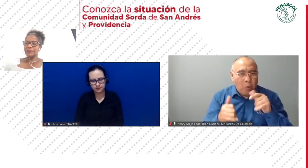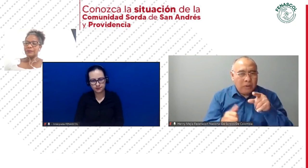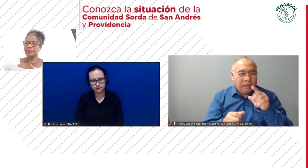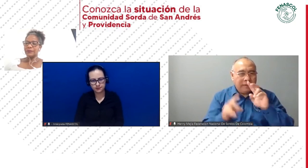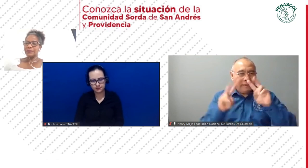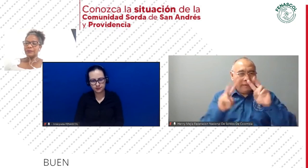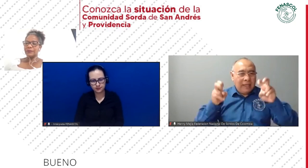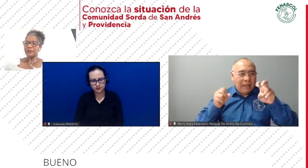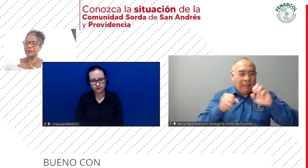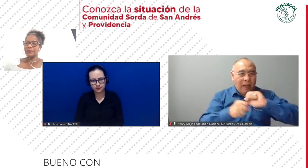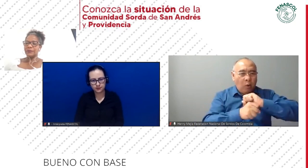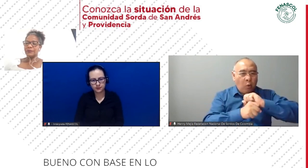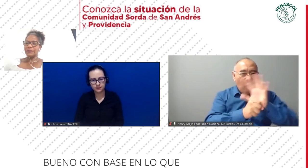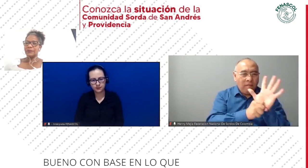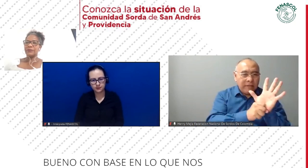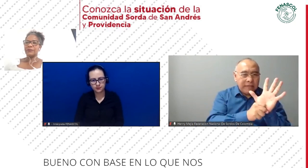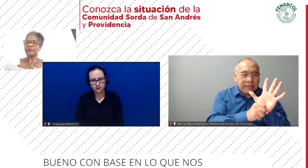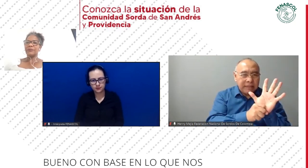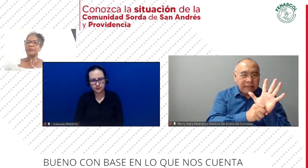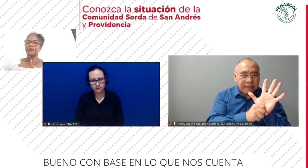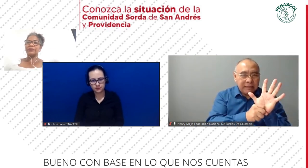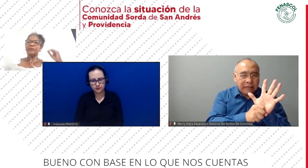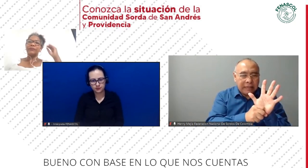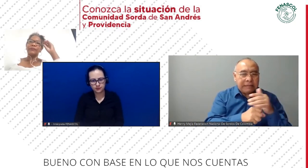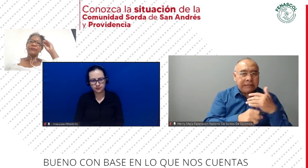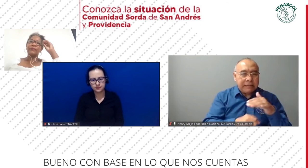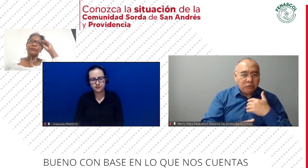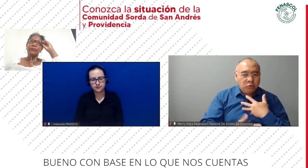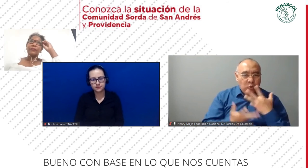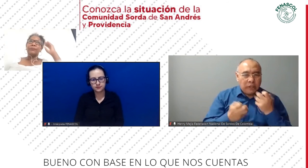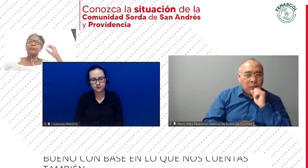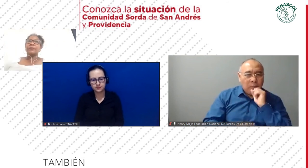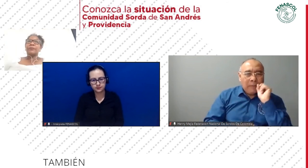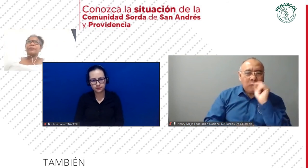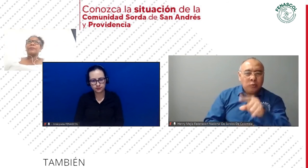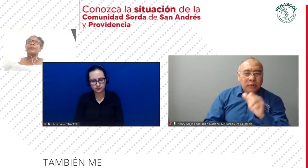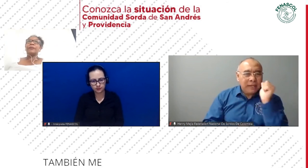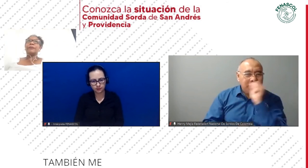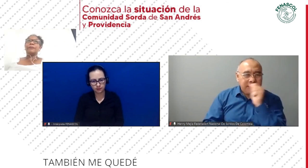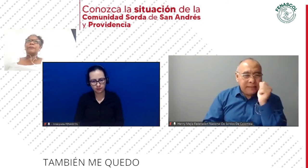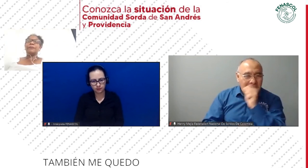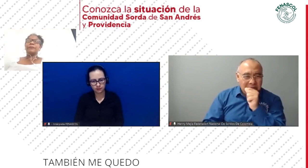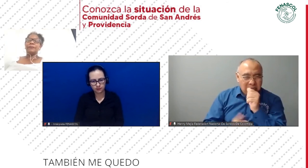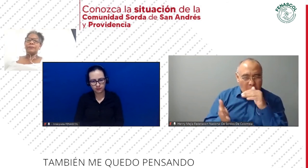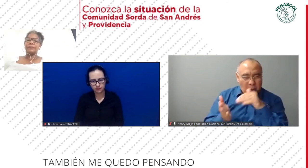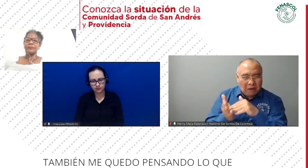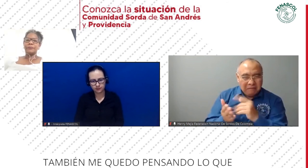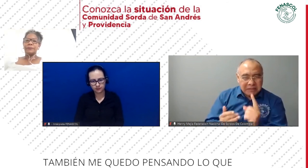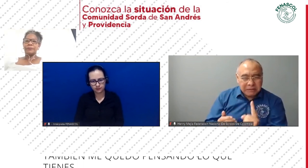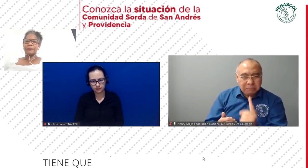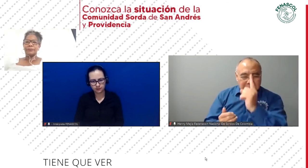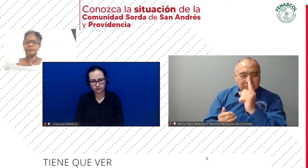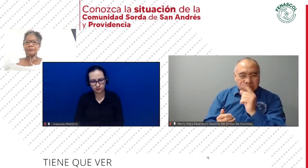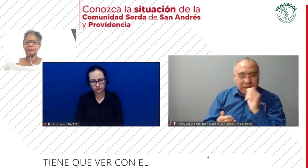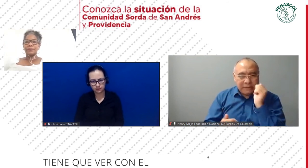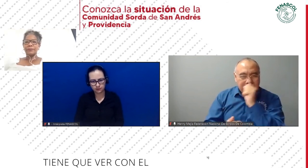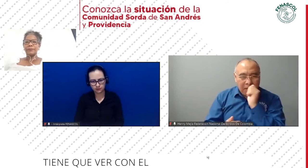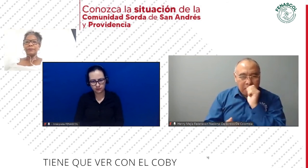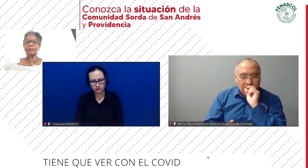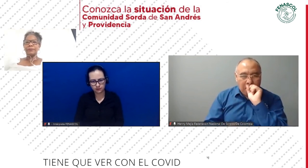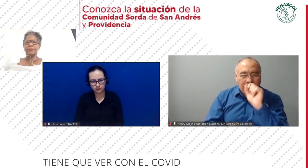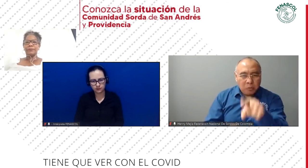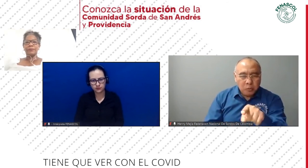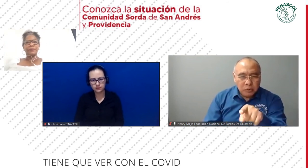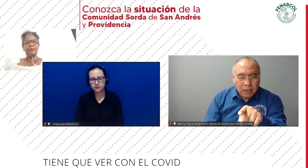bueno con base en lo que nos cuentas también me quedo pensando lo que tiene que ver con el cob